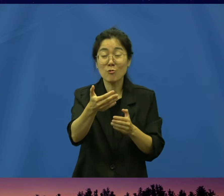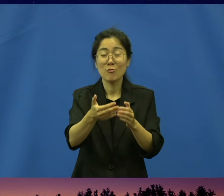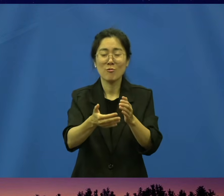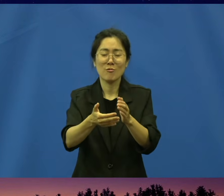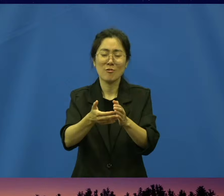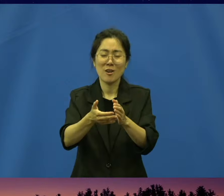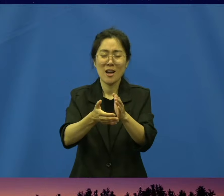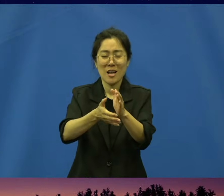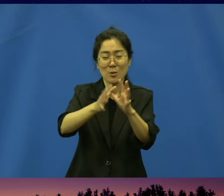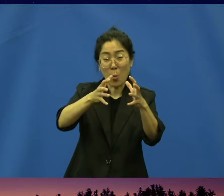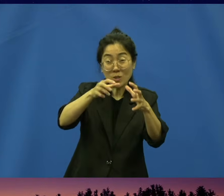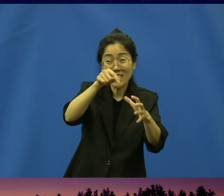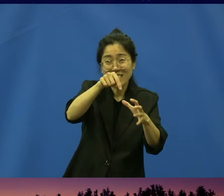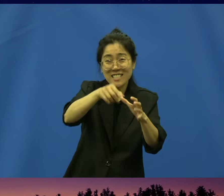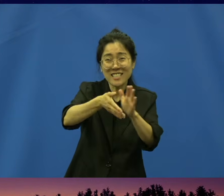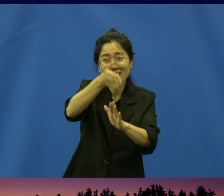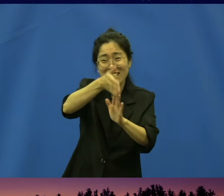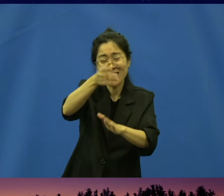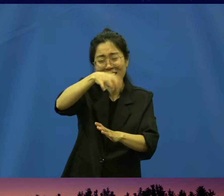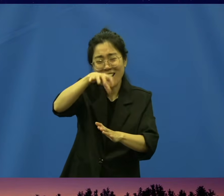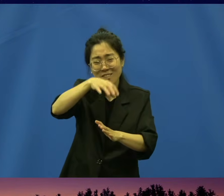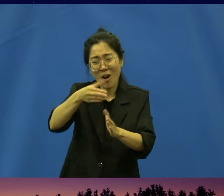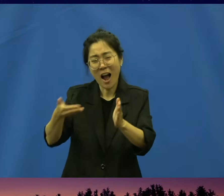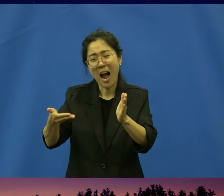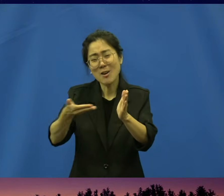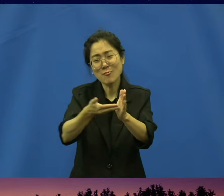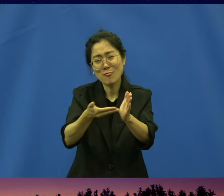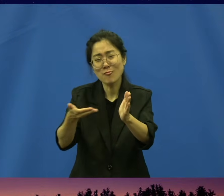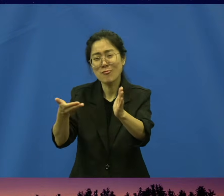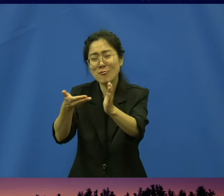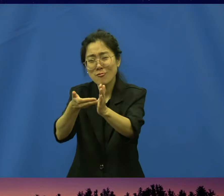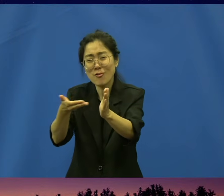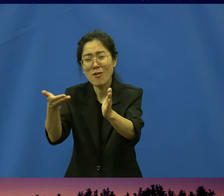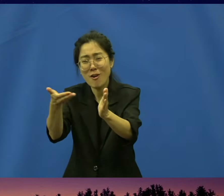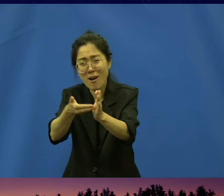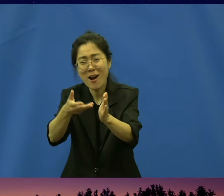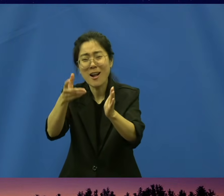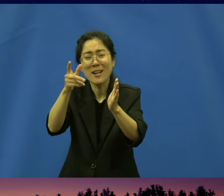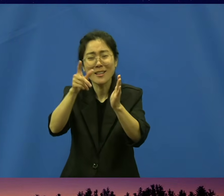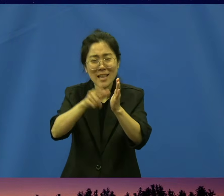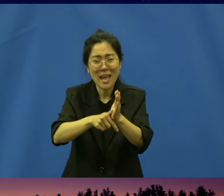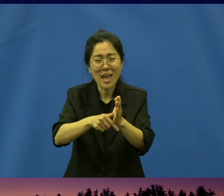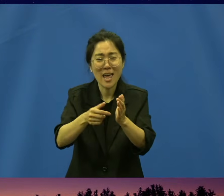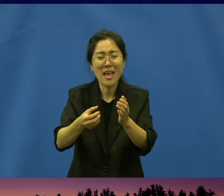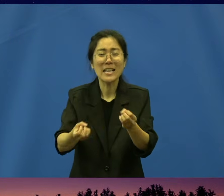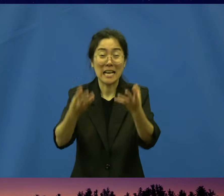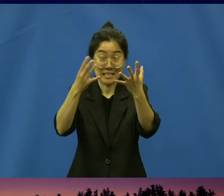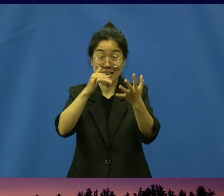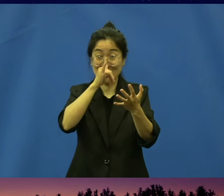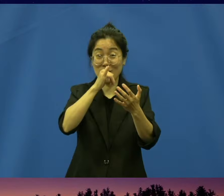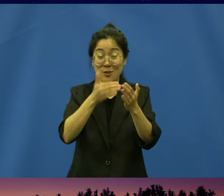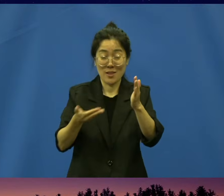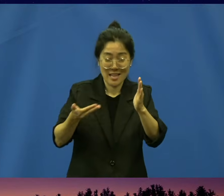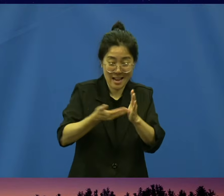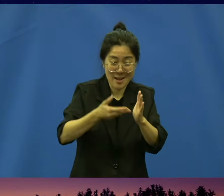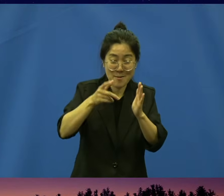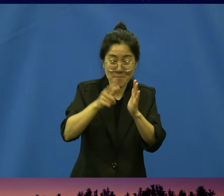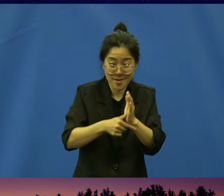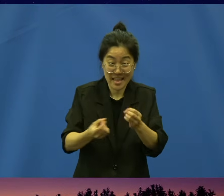항구마다 가진 공식 환영 행사에서 저는 이 빌립보서 2장 2절에서 4절의 말씀을 읽었습니다.